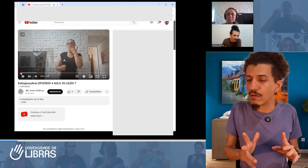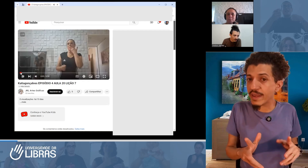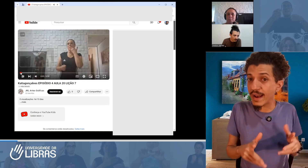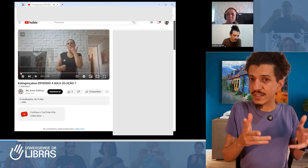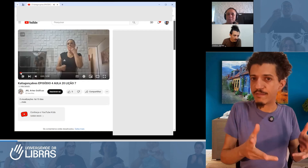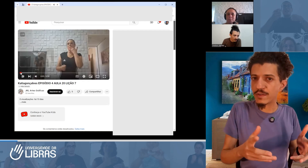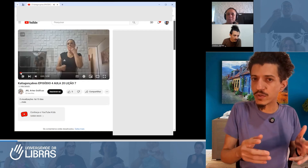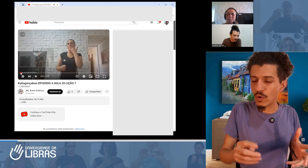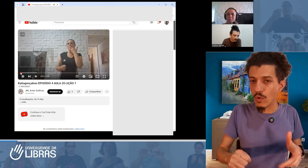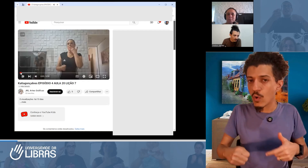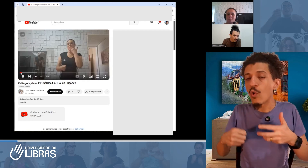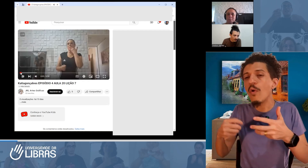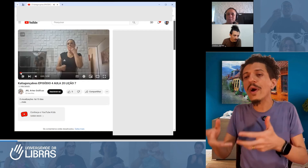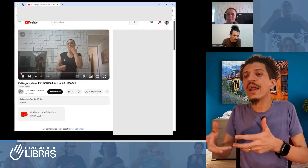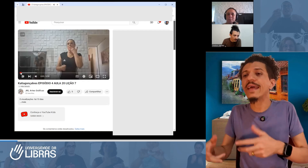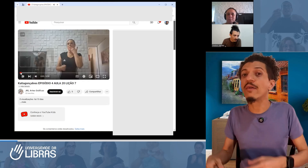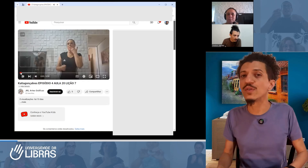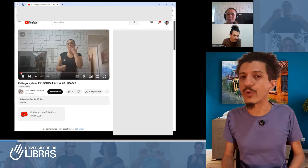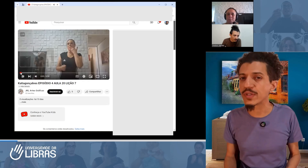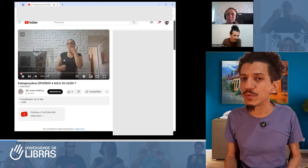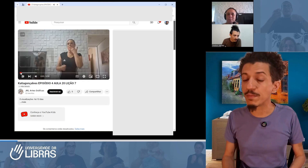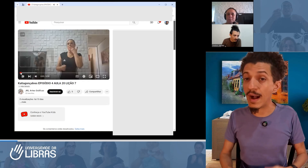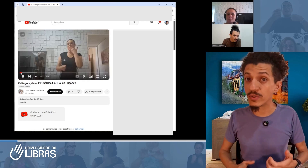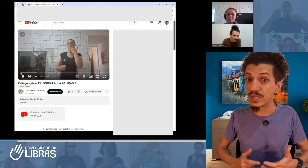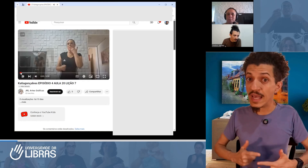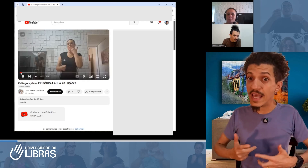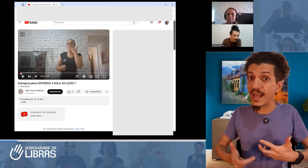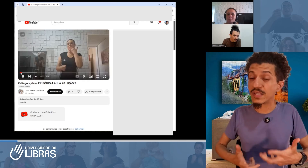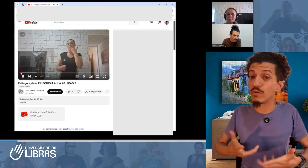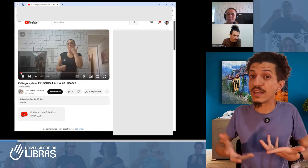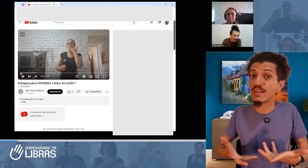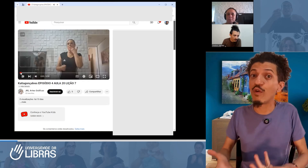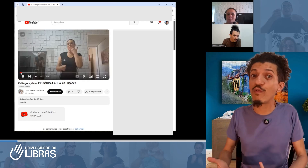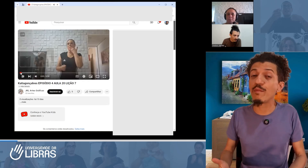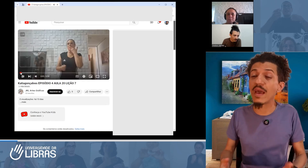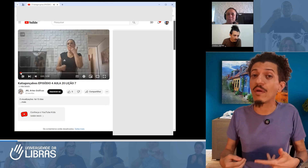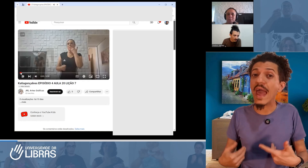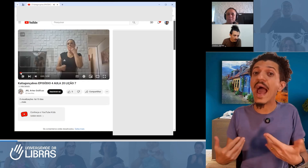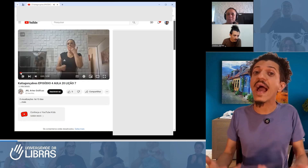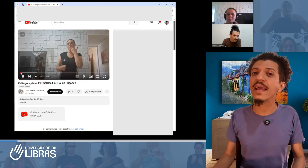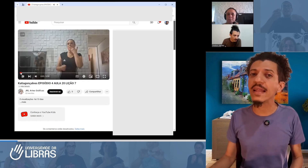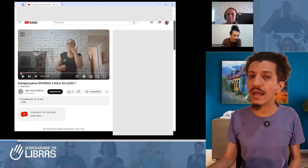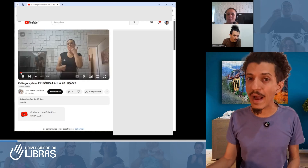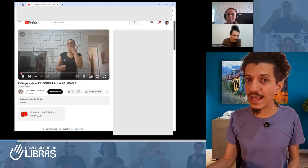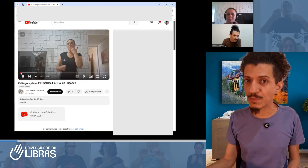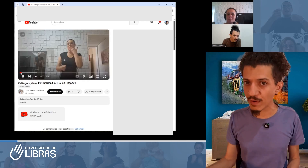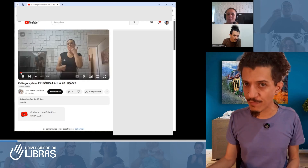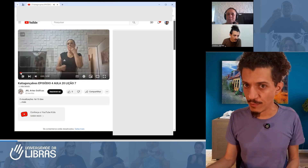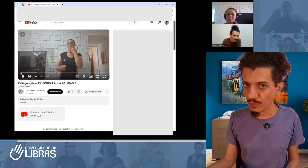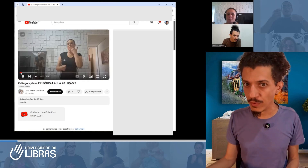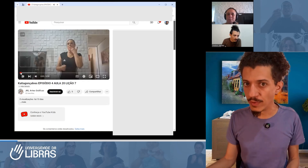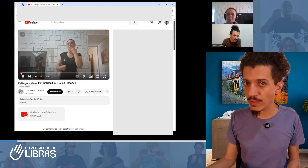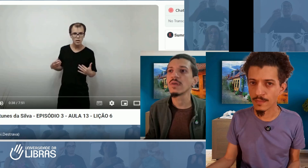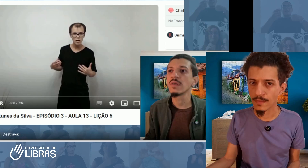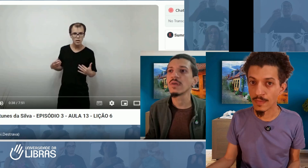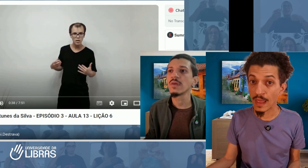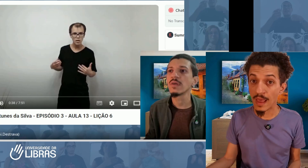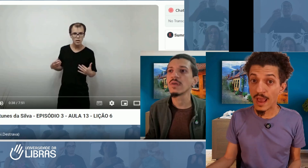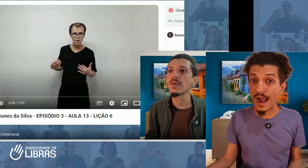já avançou, como ela dar os próximos passos, e assim o desenvolvimento é ainda mais profundo. Aqui